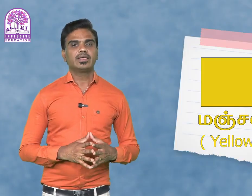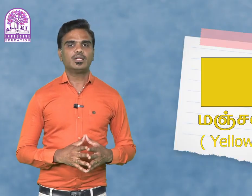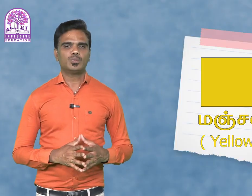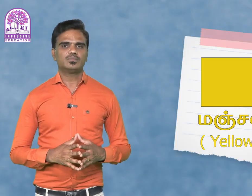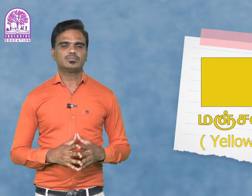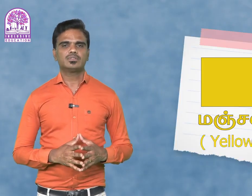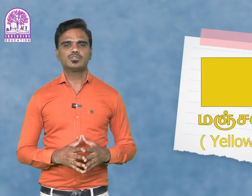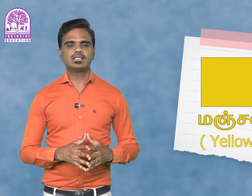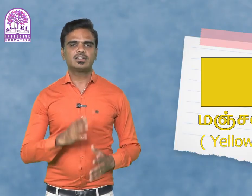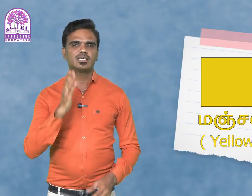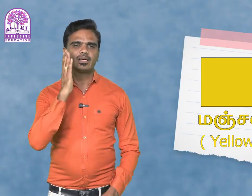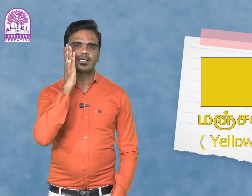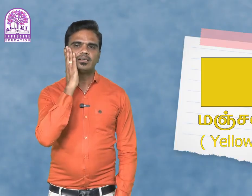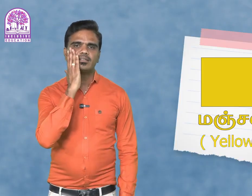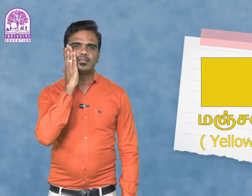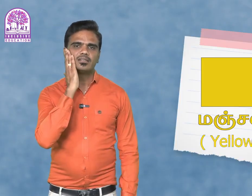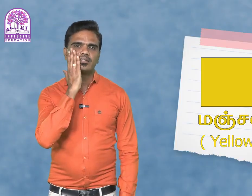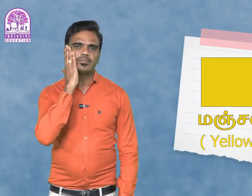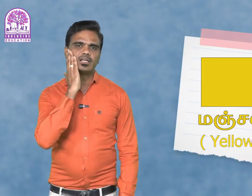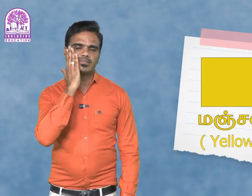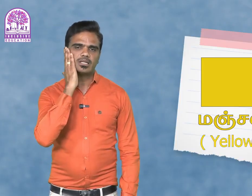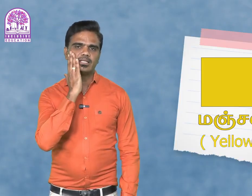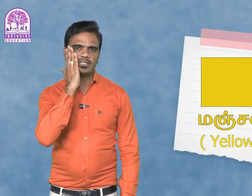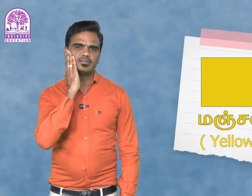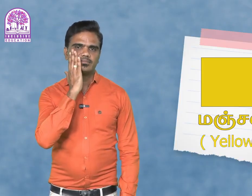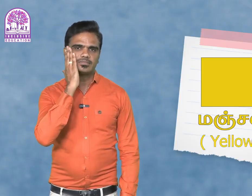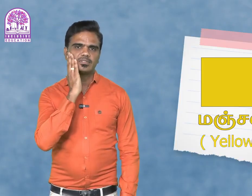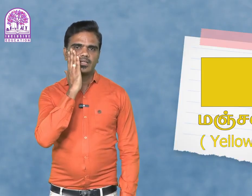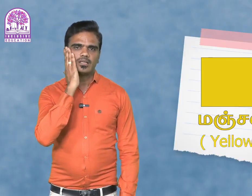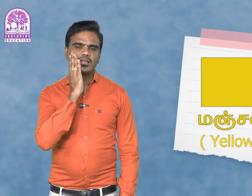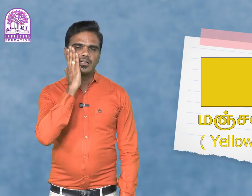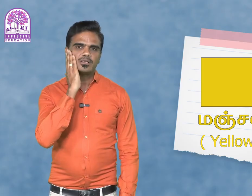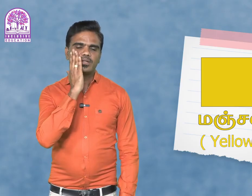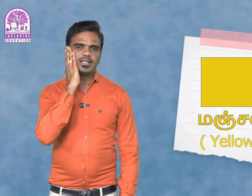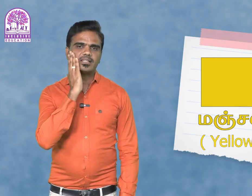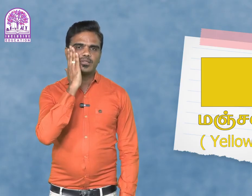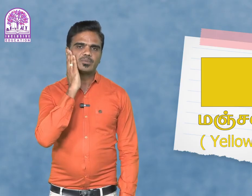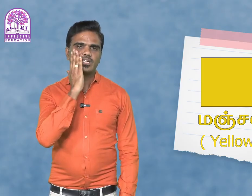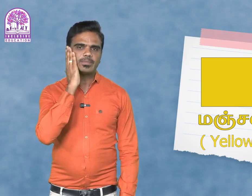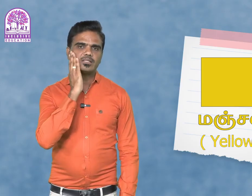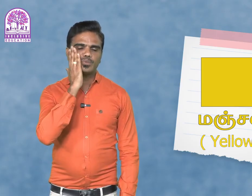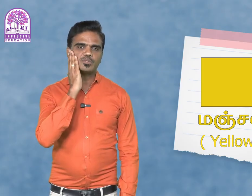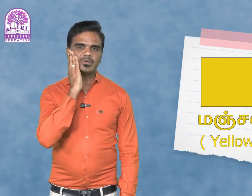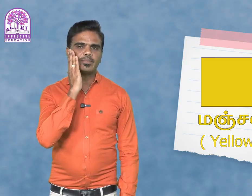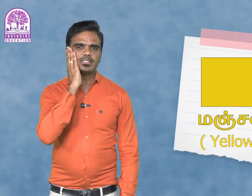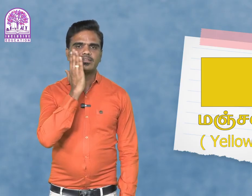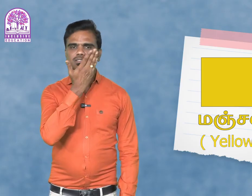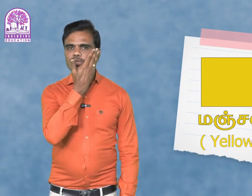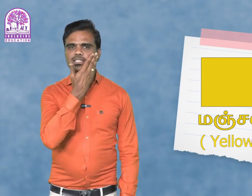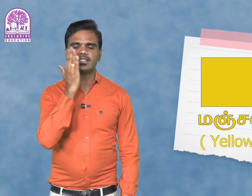எல்லோ. ஸோ மஞ்சளுக்கு இங்கே பாருங்கள், இப்படி காமிச்சிங்கன்னா மஞ்சள். ஸோ லேடிஸ்லாம் என்ன யூஸ் பண்ணுவாங்க? இந்த மஞ்சள் தூள் யூஸ் பண்ணுவாங்க. மஞ்சள் வந்து முகத்தில்